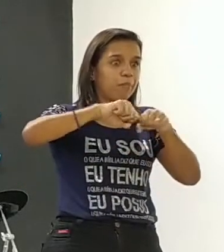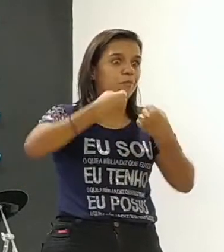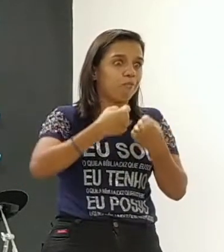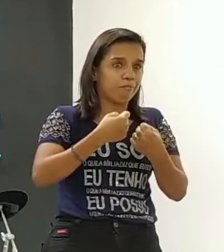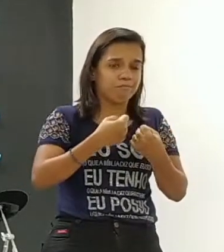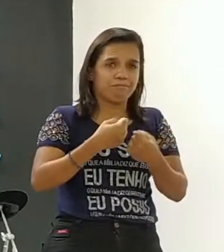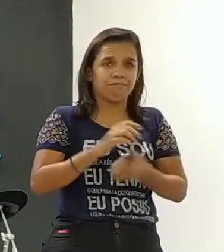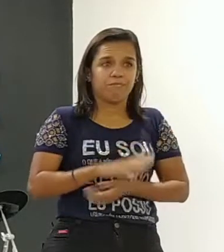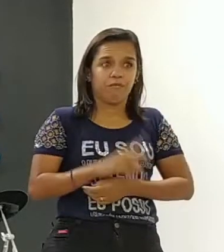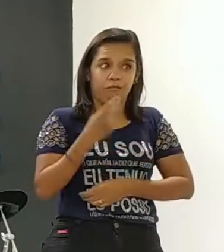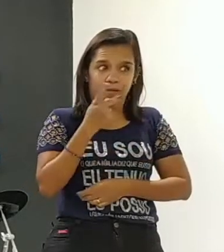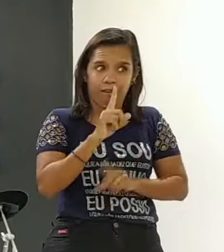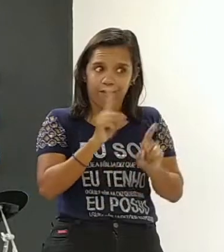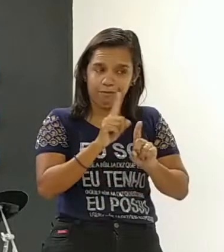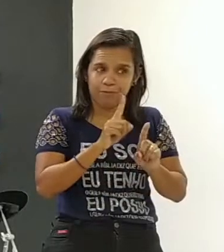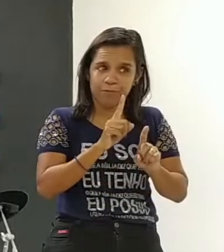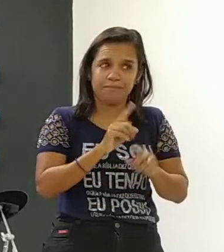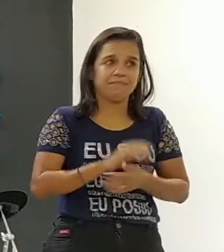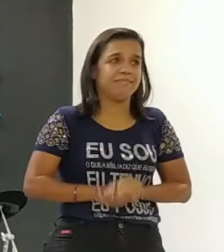favor.